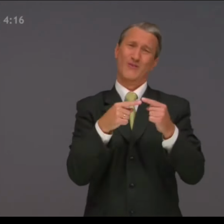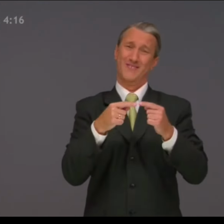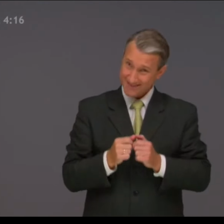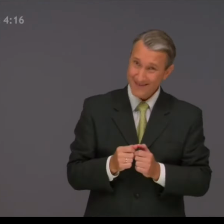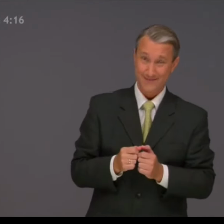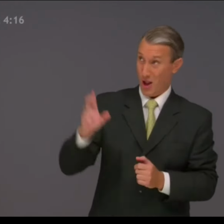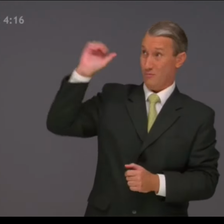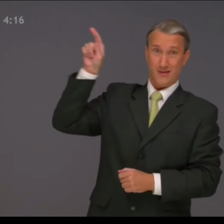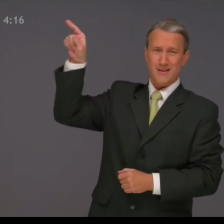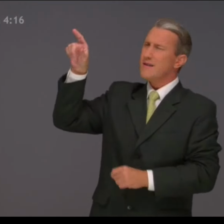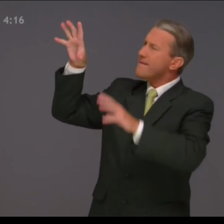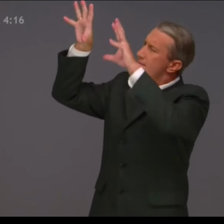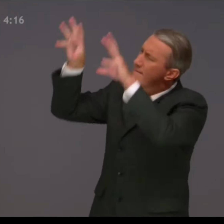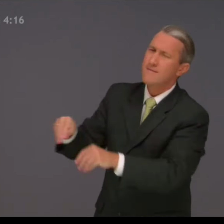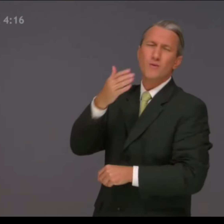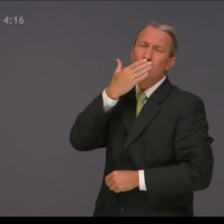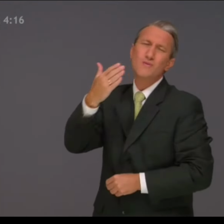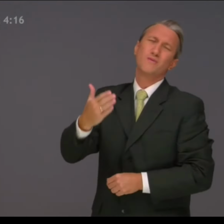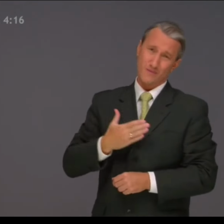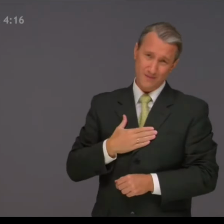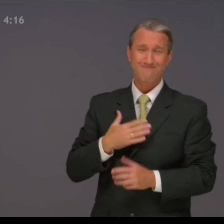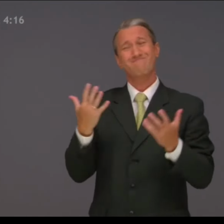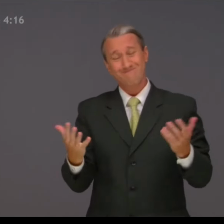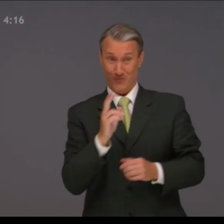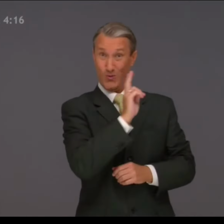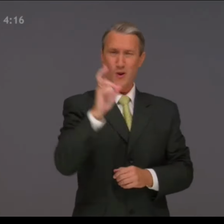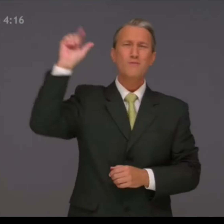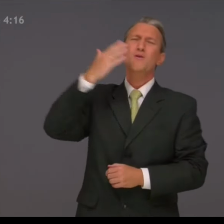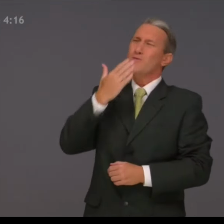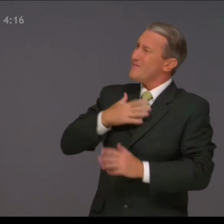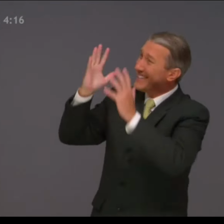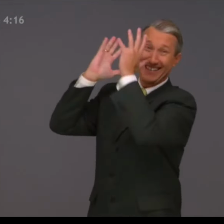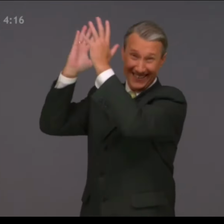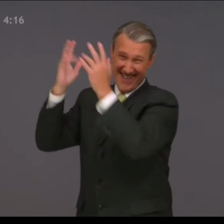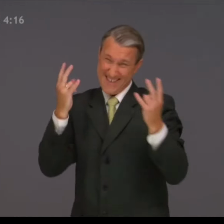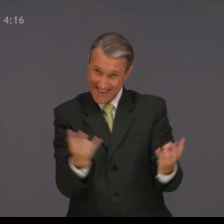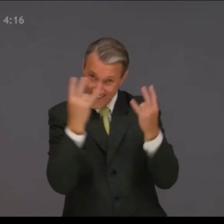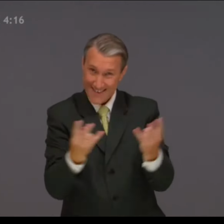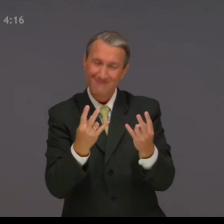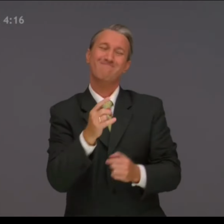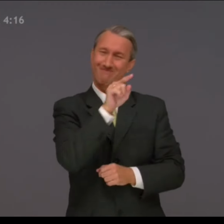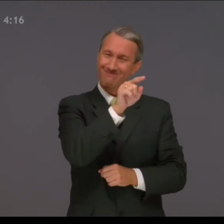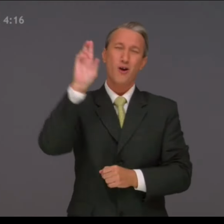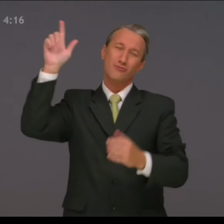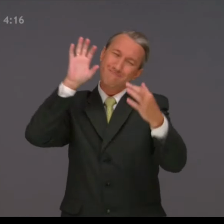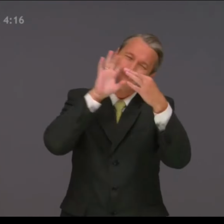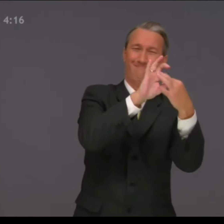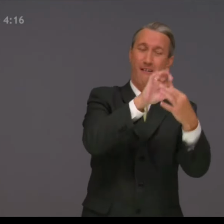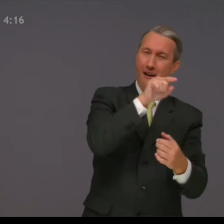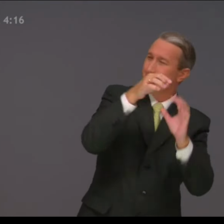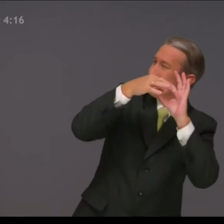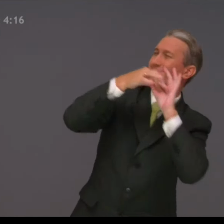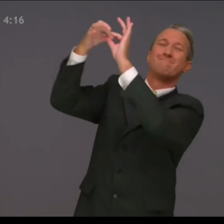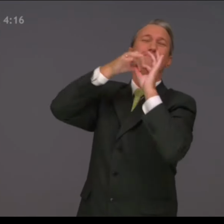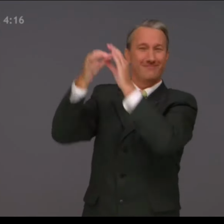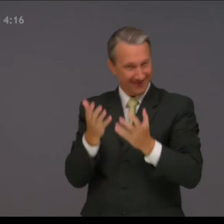Bunlar içinde yani, 250 bilye var. Biz senin böbreğini ne yapalım? 4,5 milimetrelik bilyeler